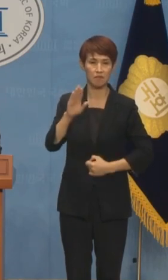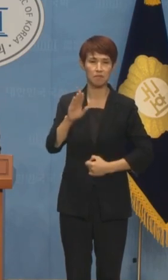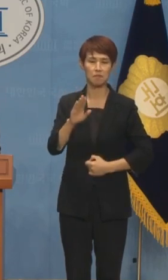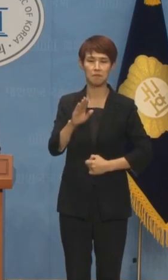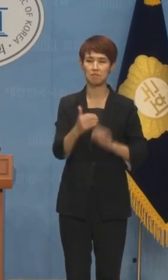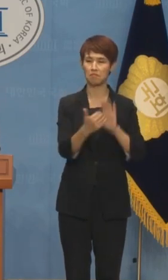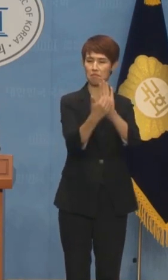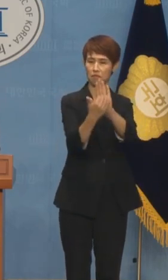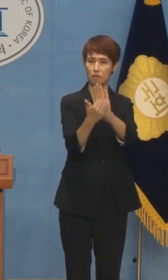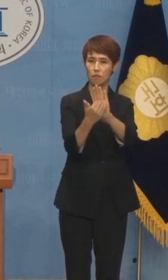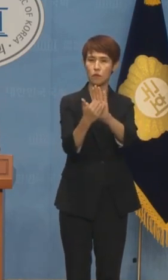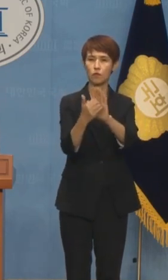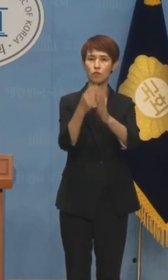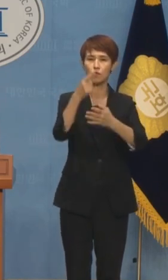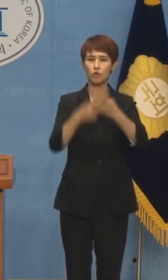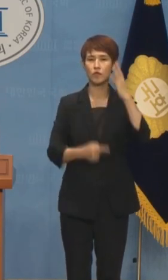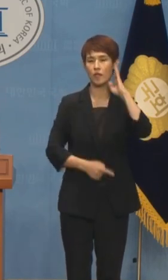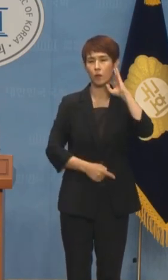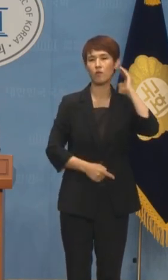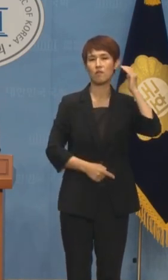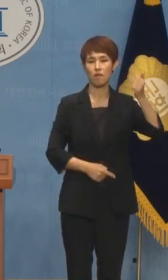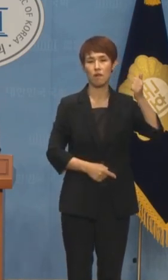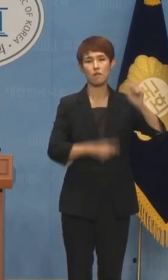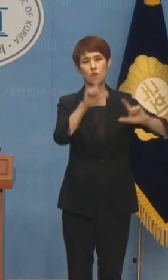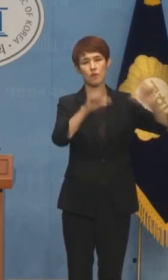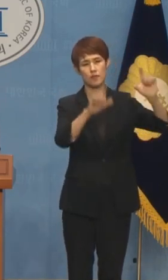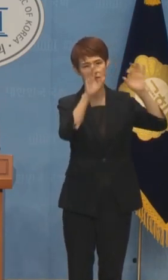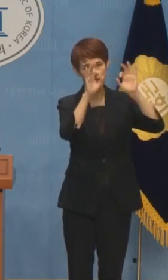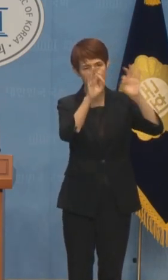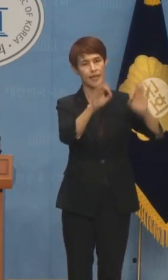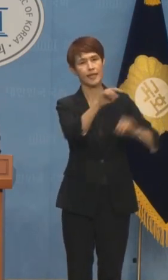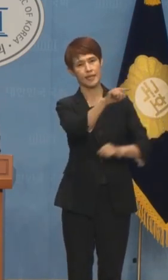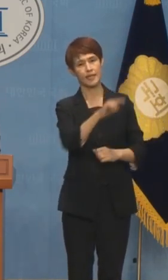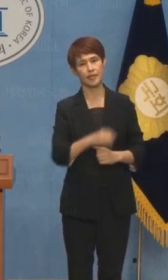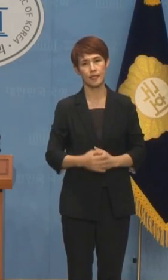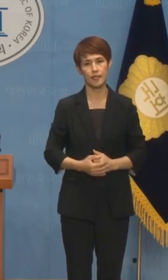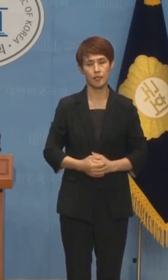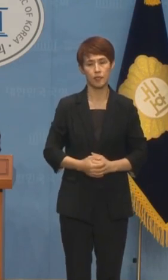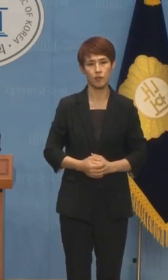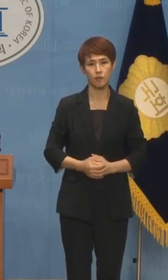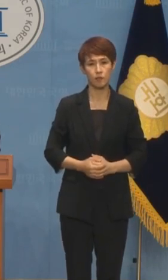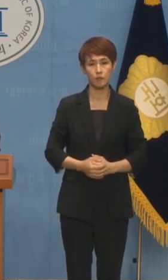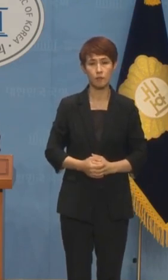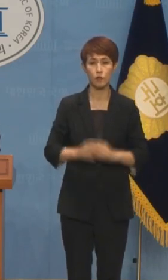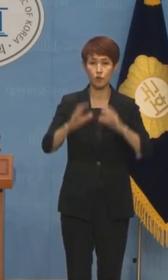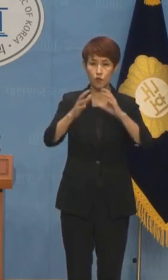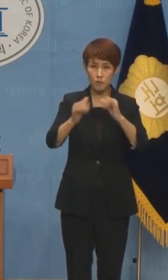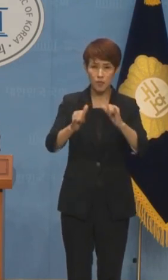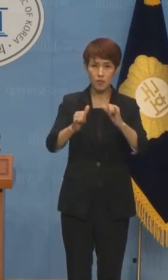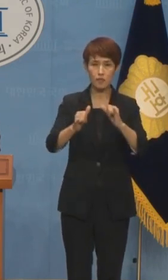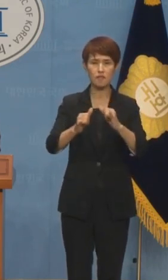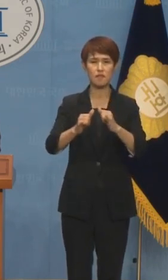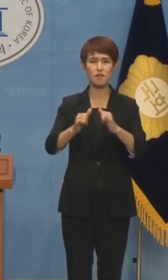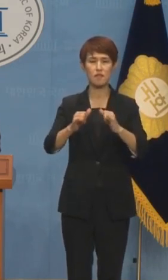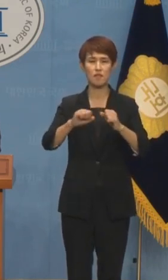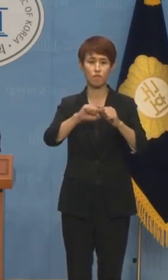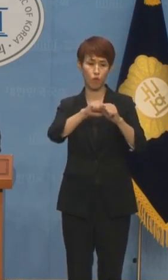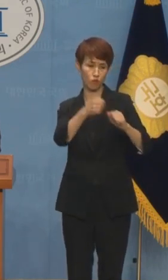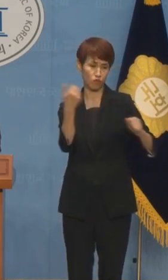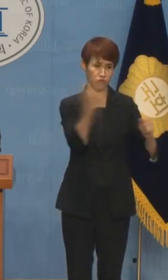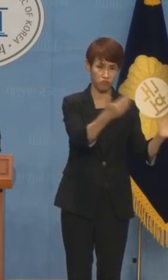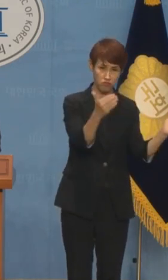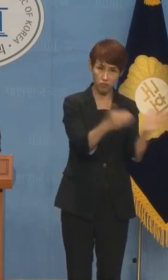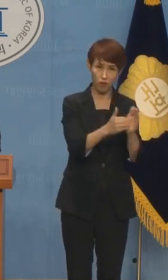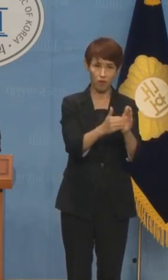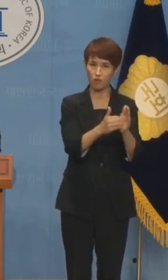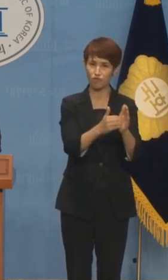윤석열 대통령실의 일그러진 민낯을 그대로 보여준 것입니다. 국민의 준엄한 심판에도 눈